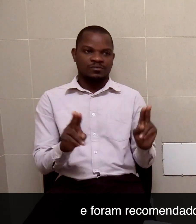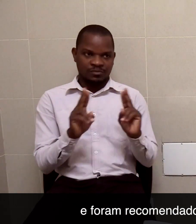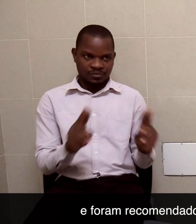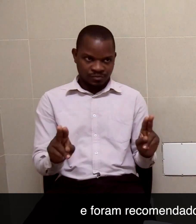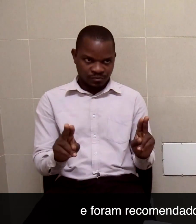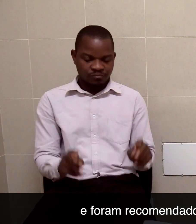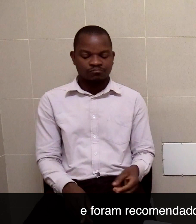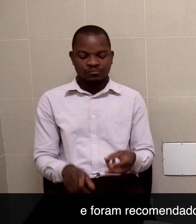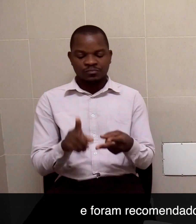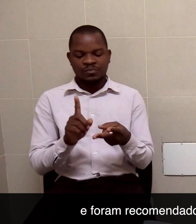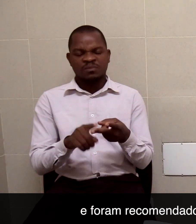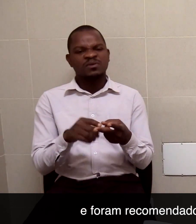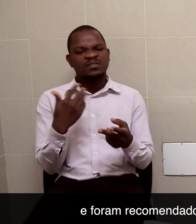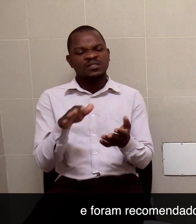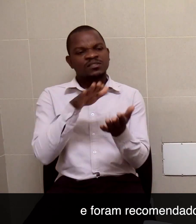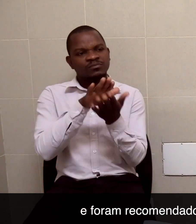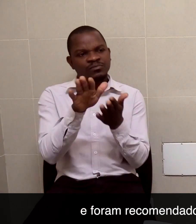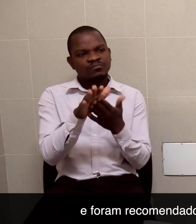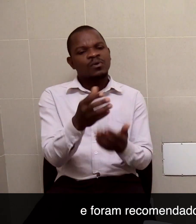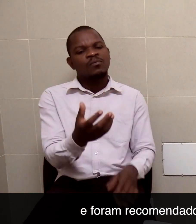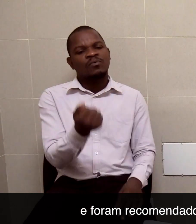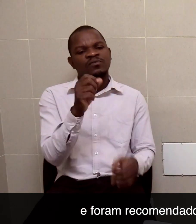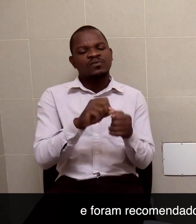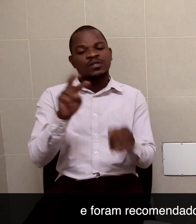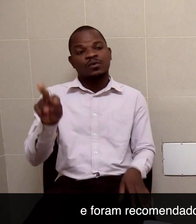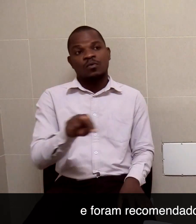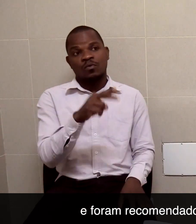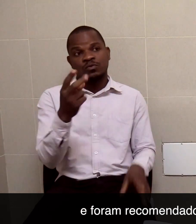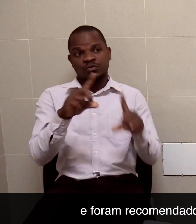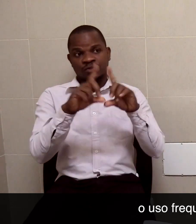foram recomendados outros exercícios como o